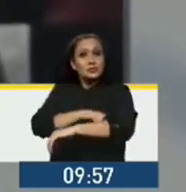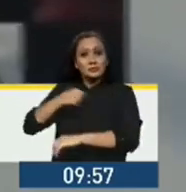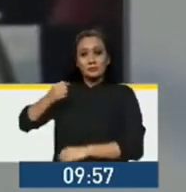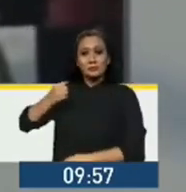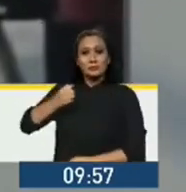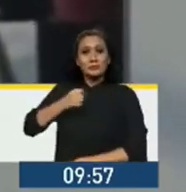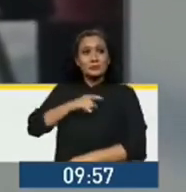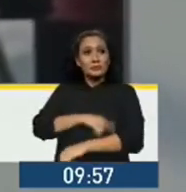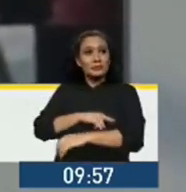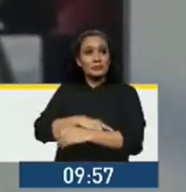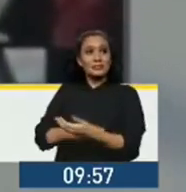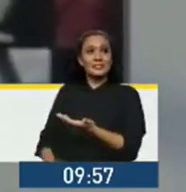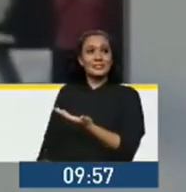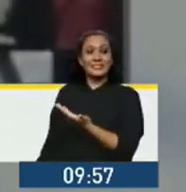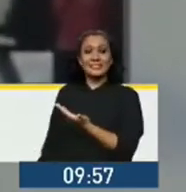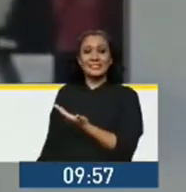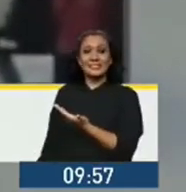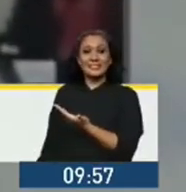número um.